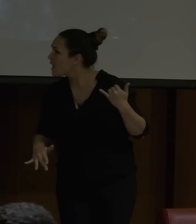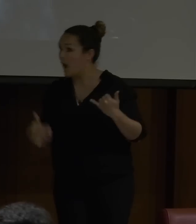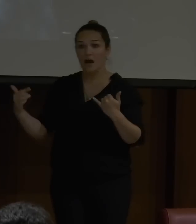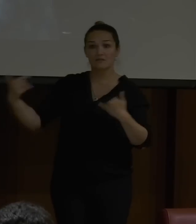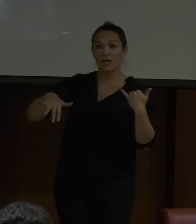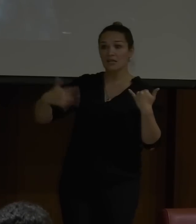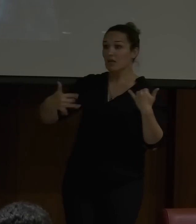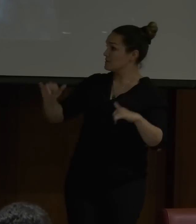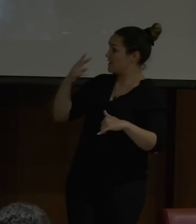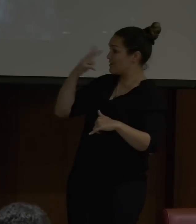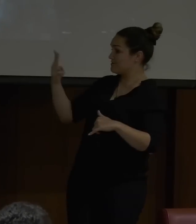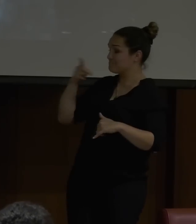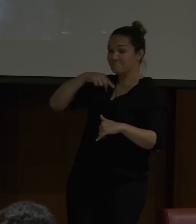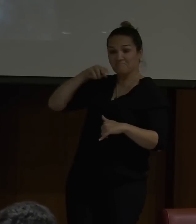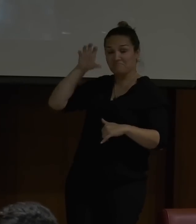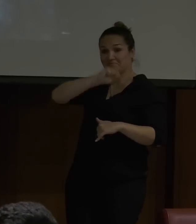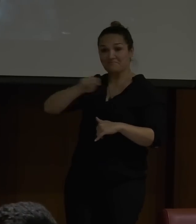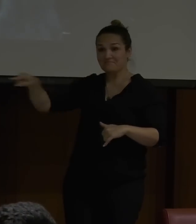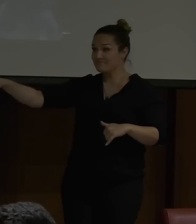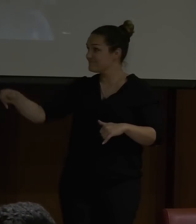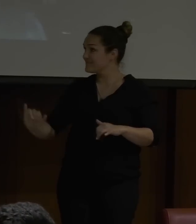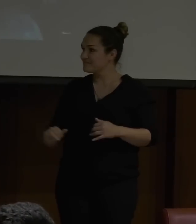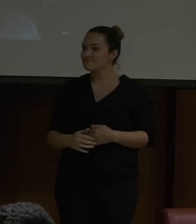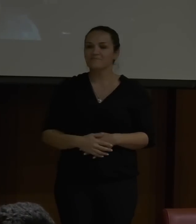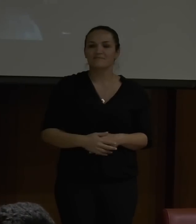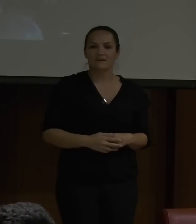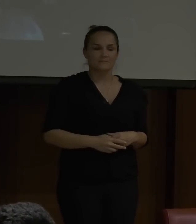llegó la guitarra, no lo había visto. Bienvenido.